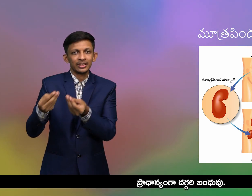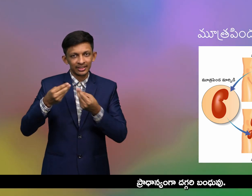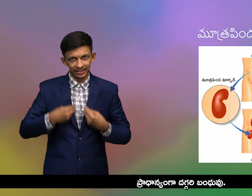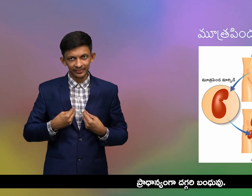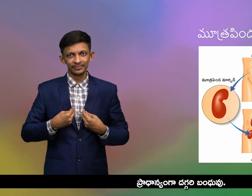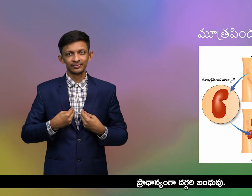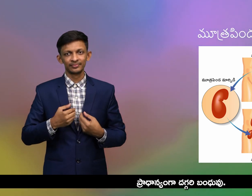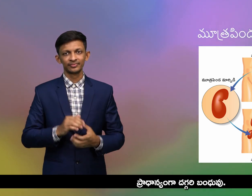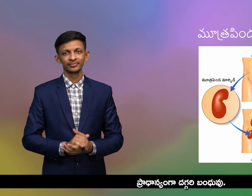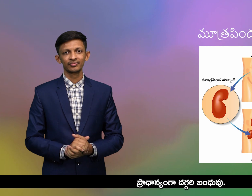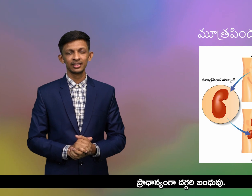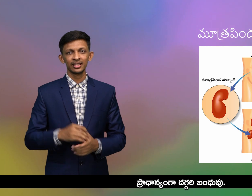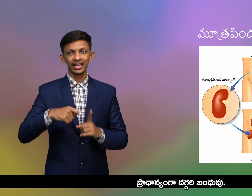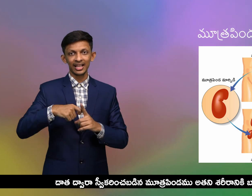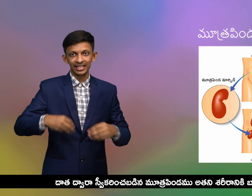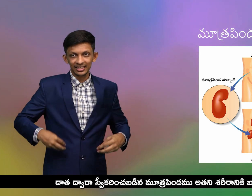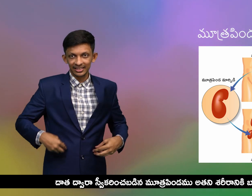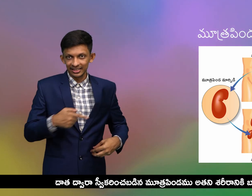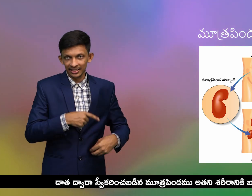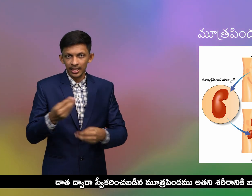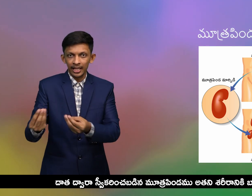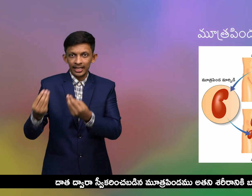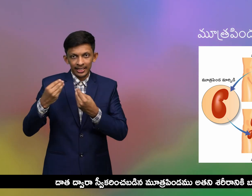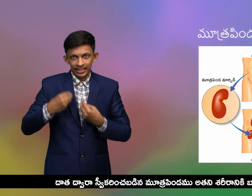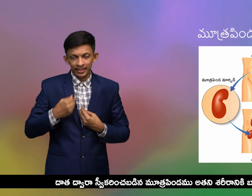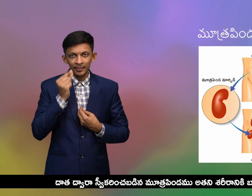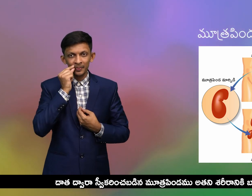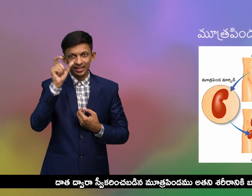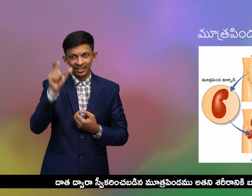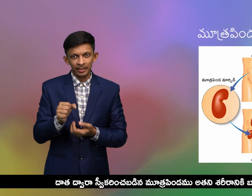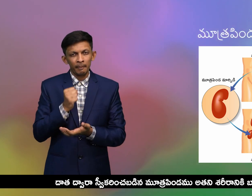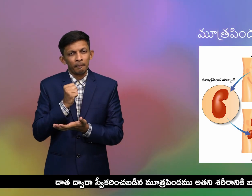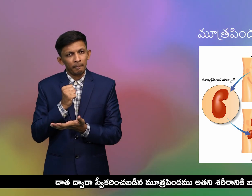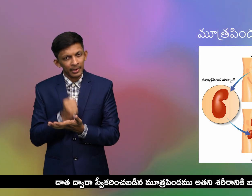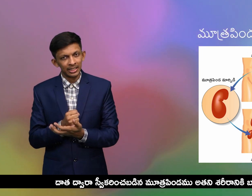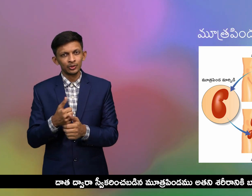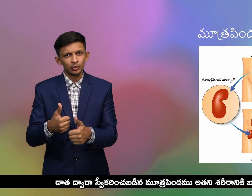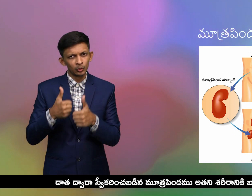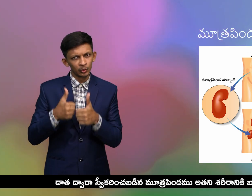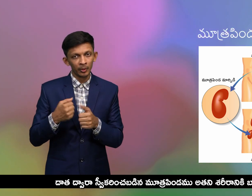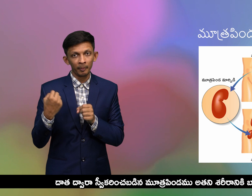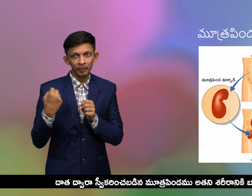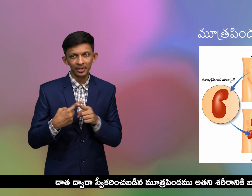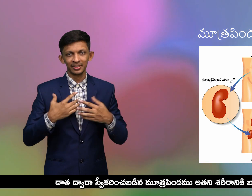ప్రధానంగా దగ్గరి బంధువు దాత ద్వారా స్వీకరించబడిన మూత్రపిండము అతని శరీరానికి బాగా సరిపోలాలి.